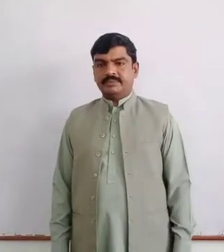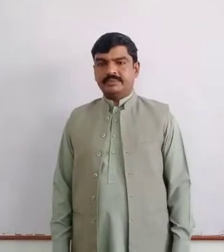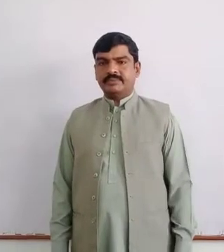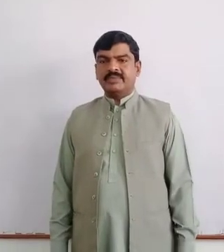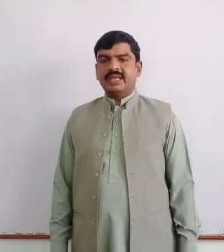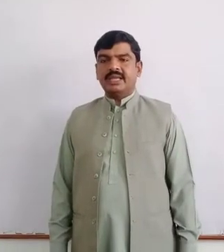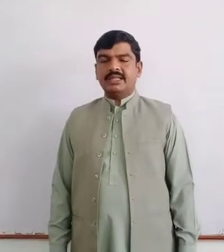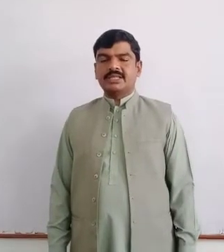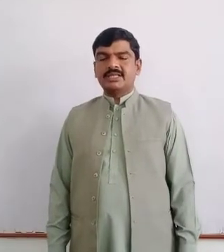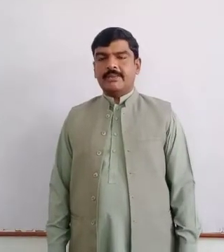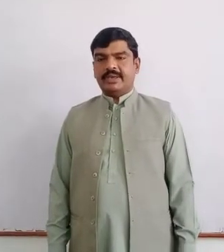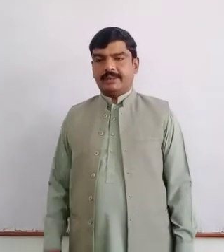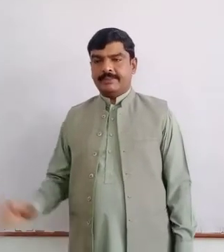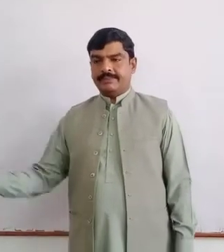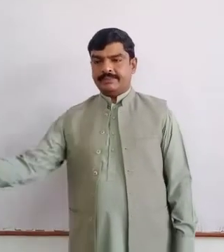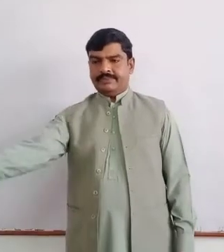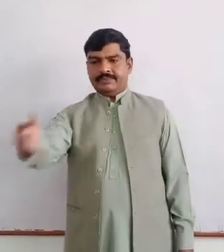इंतजामिया, इंतजामिया,